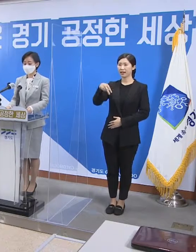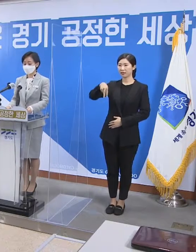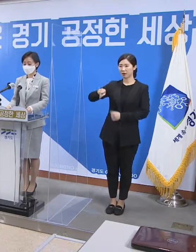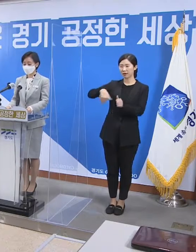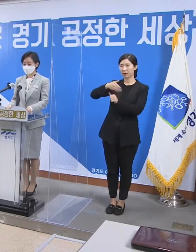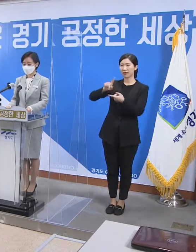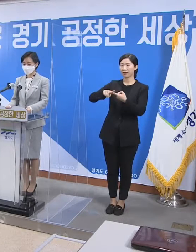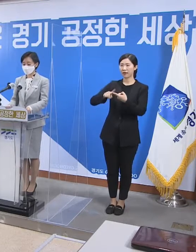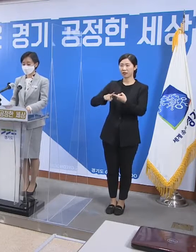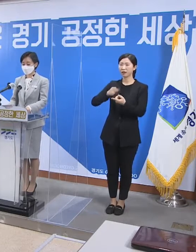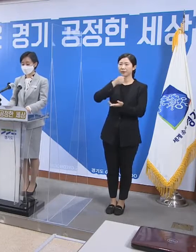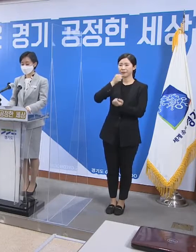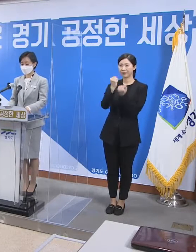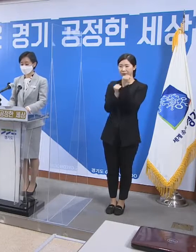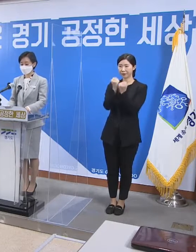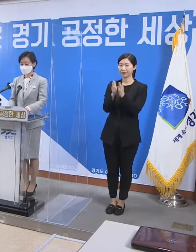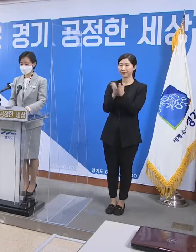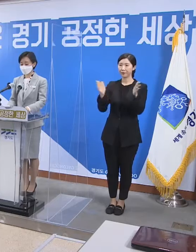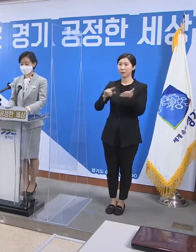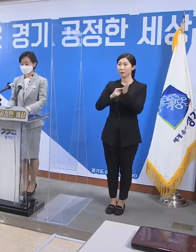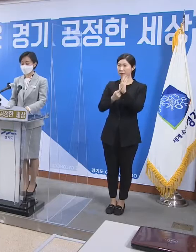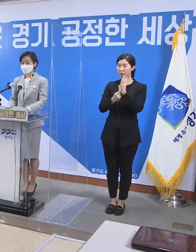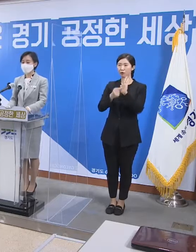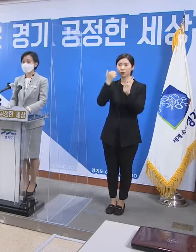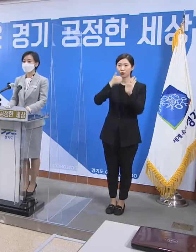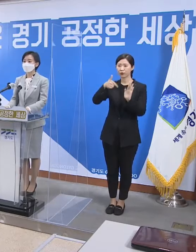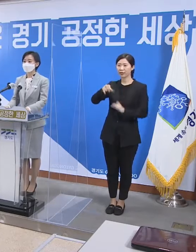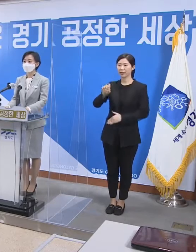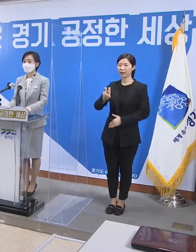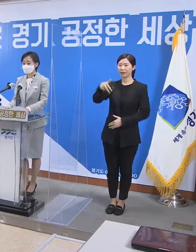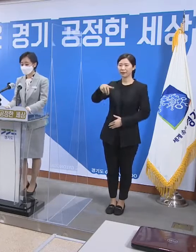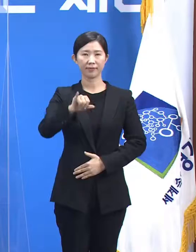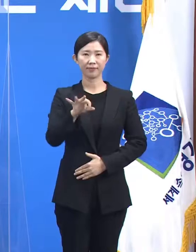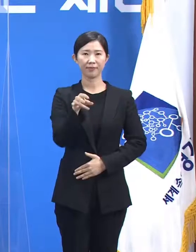시작하겠습니다. 발표는 김지혜 공정국장입니다.